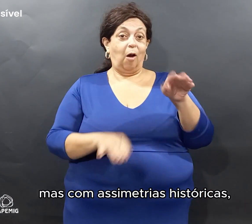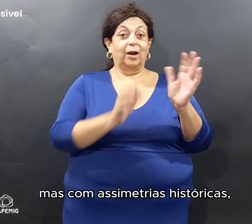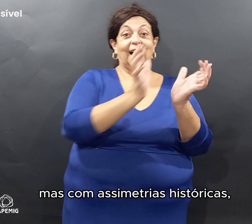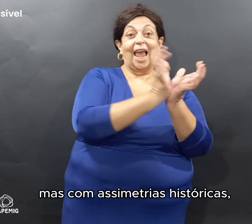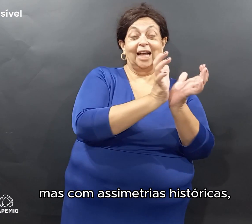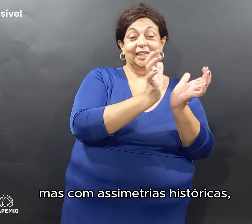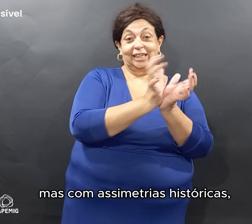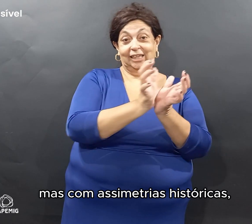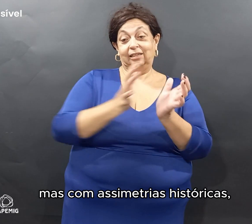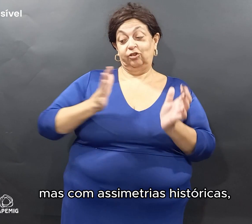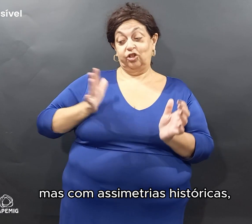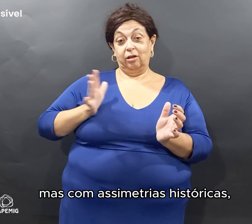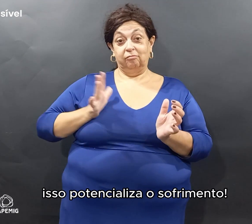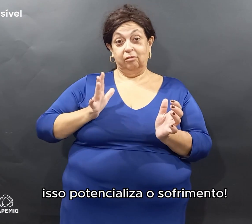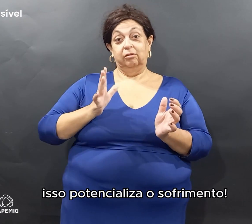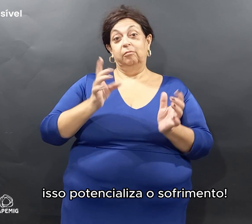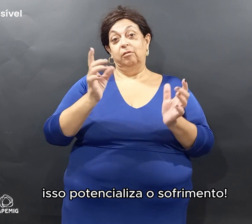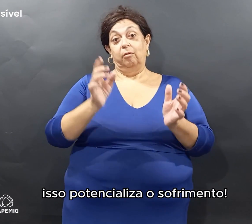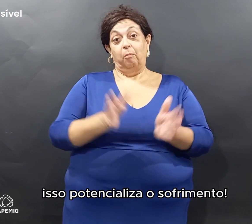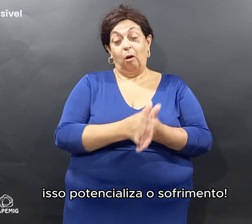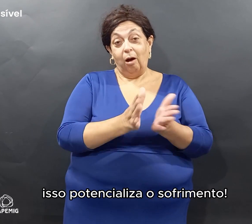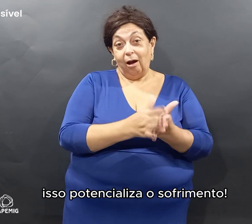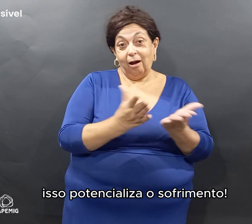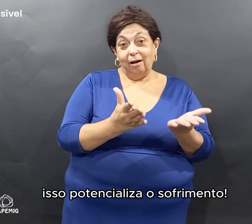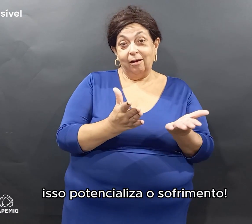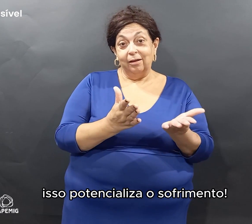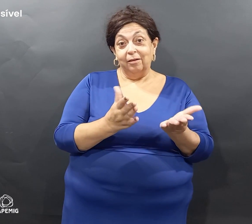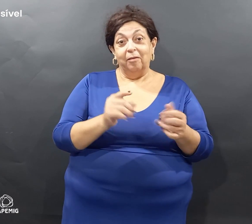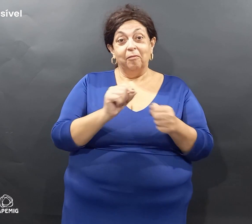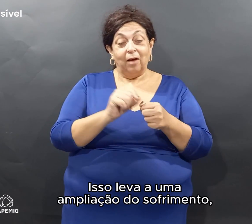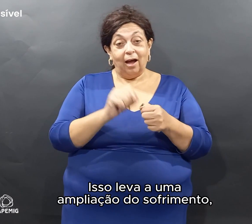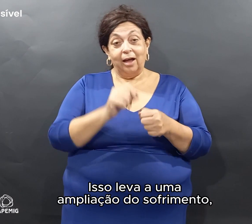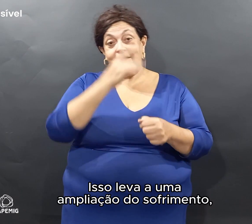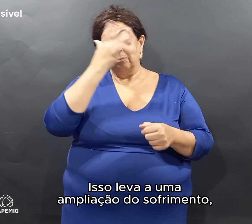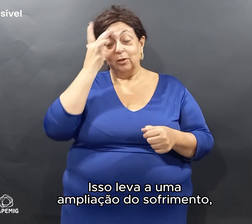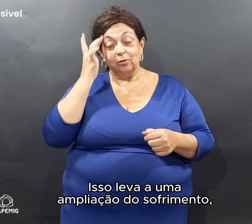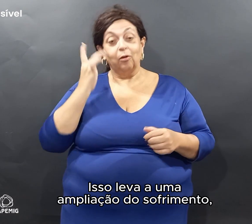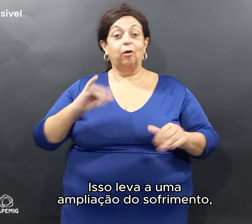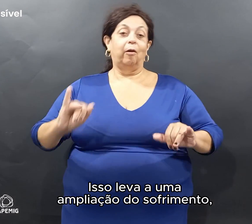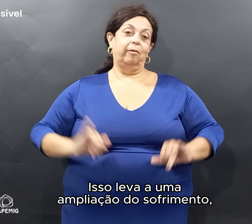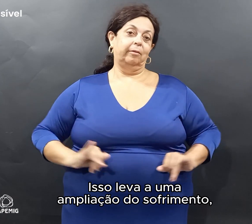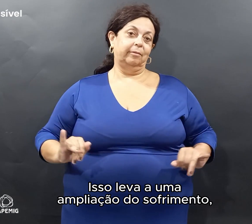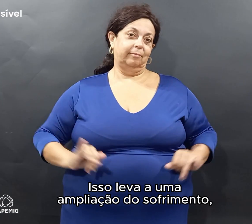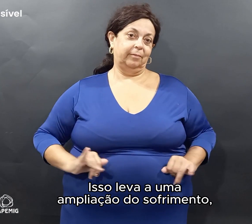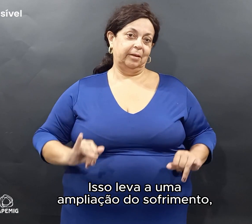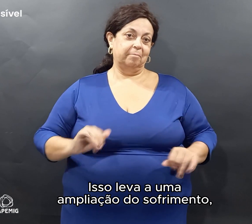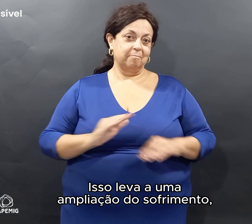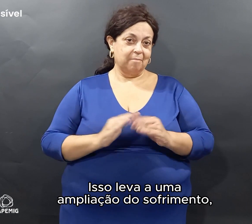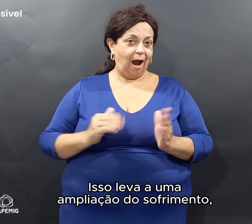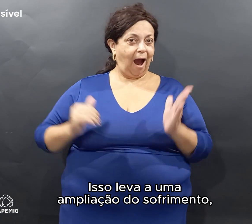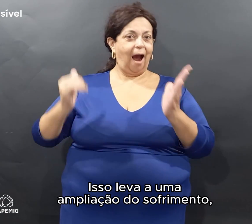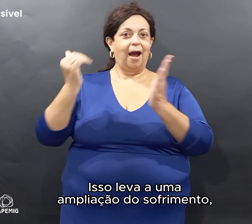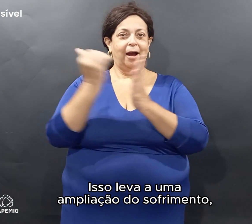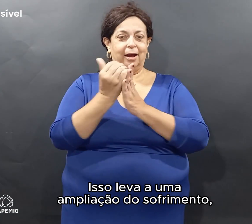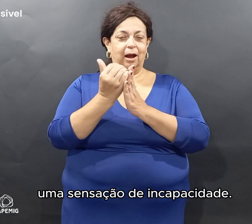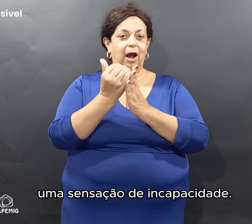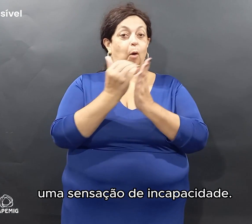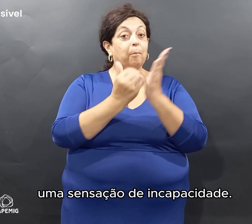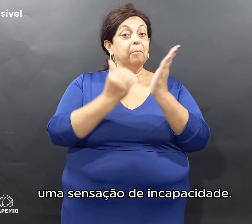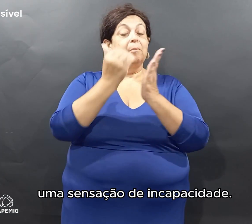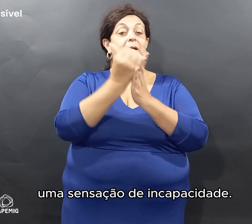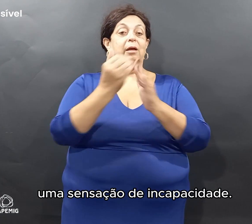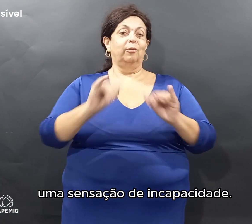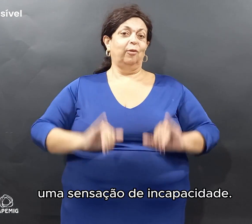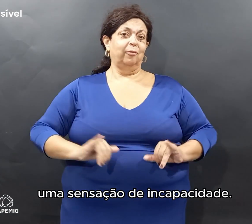mas com assimetrias históricas, isso potencializa o sofrimento. Isso leva a uma ampliação do sofrimento, né?